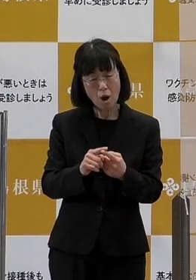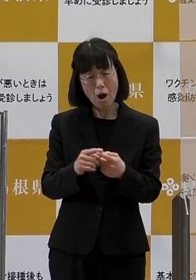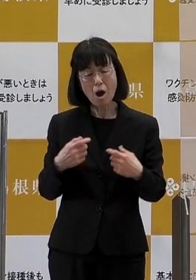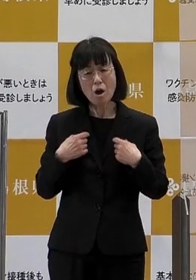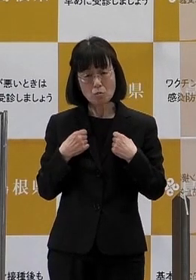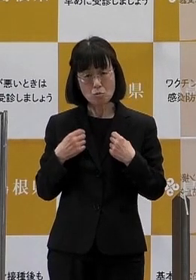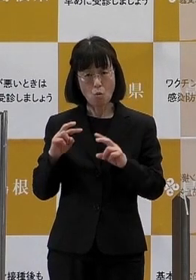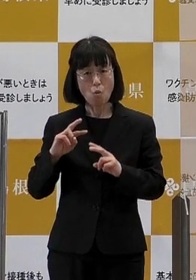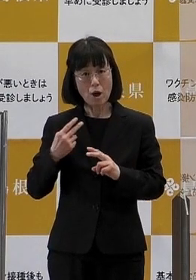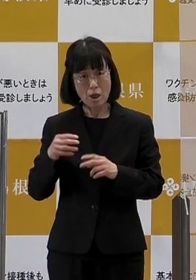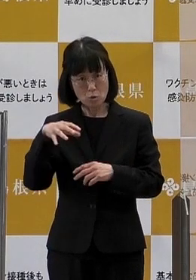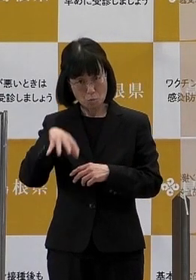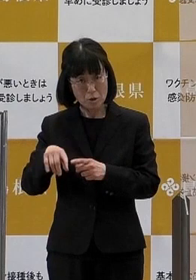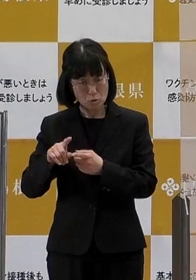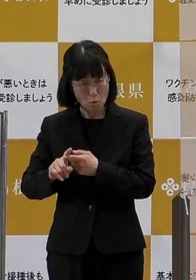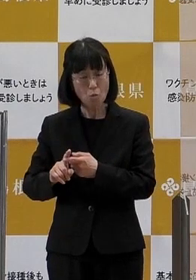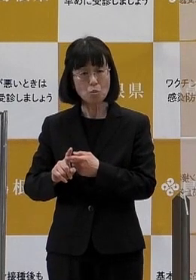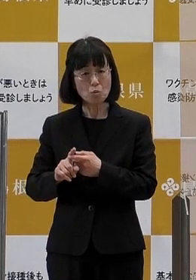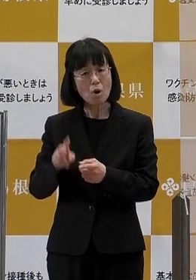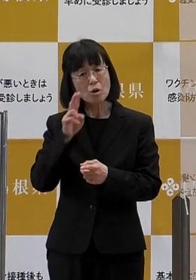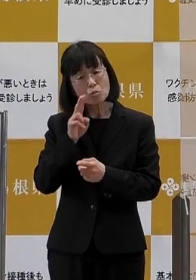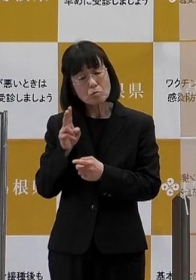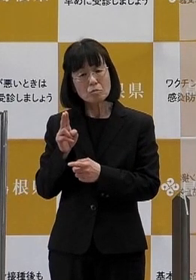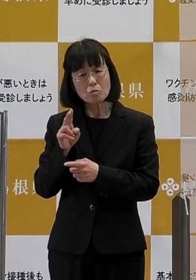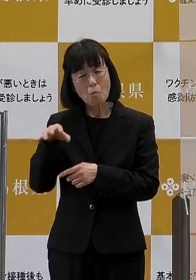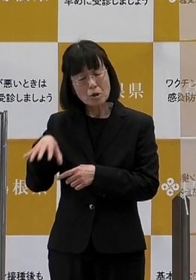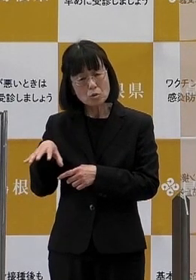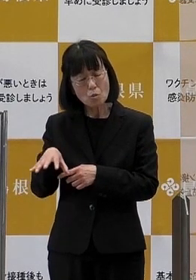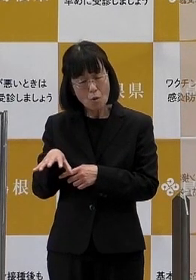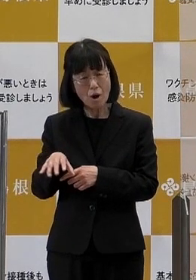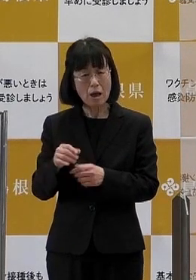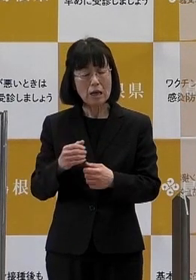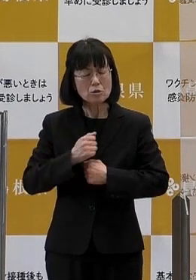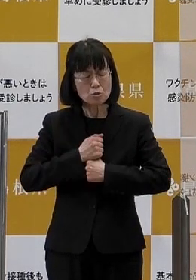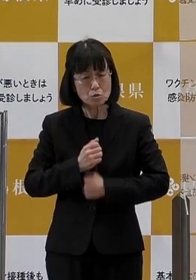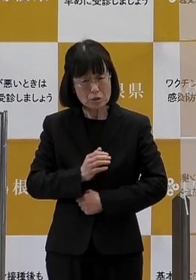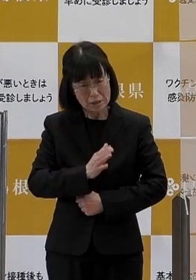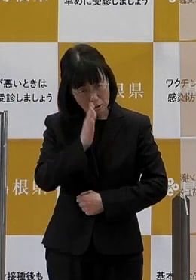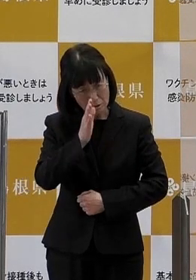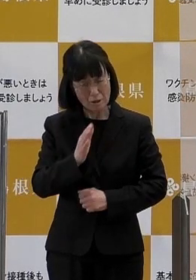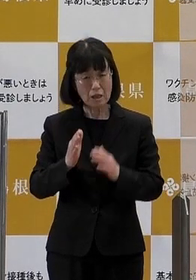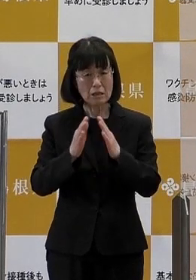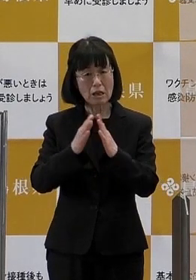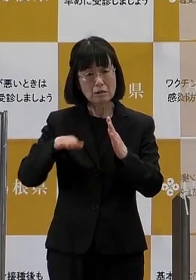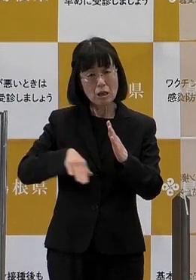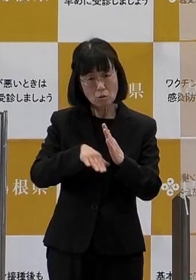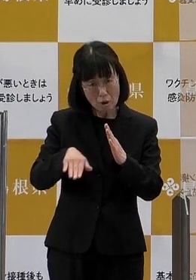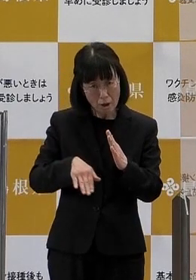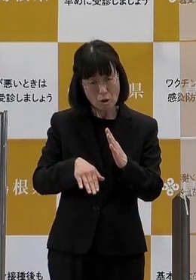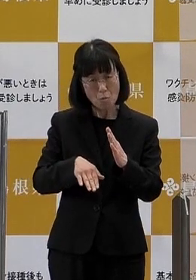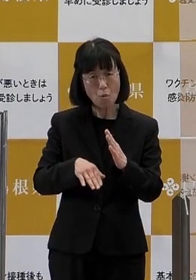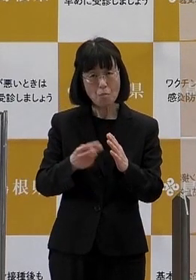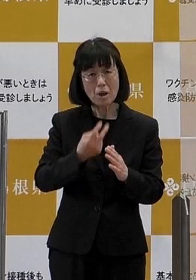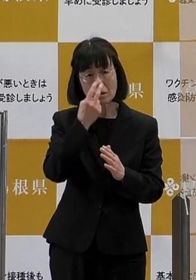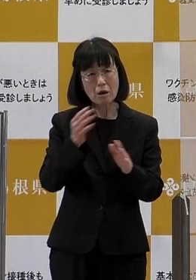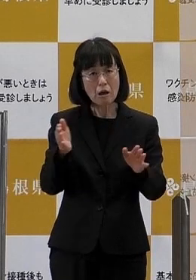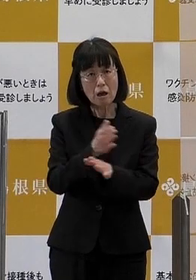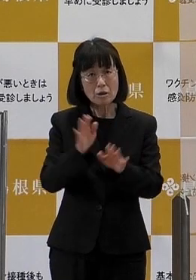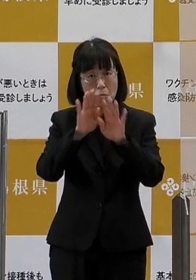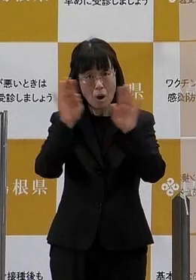の居場所の切り替わりに注意をしてください。また家庭におきましてもこまめな換気に心がけて